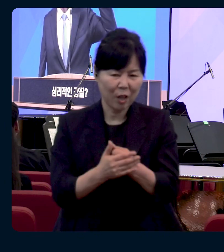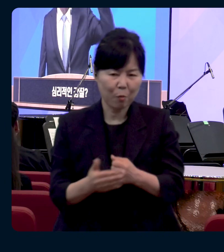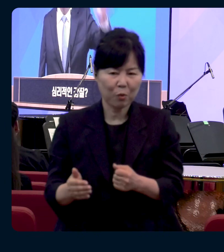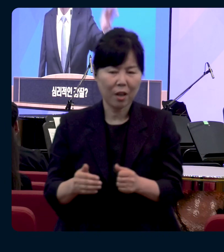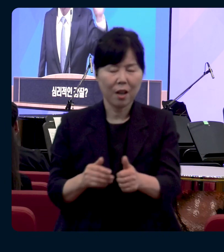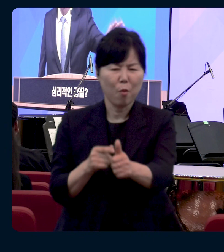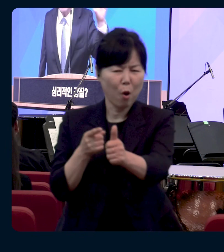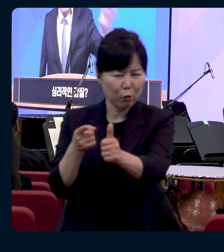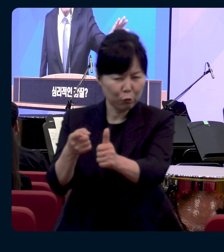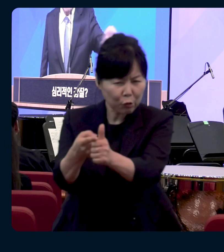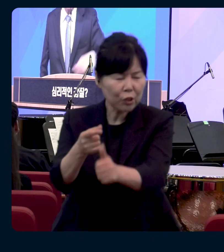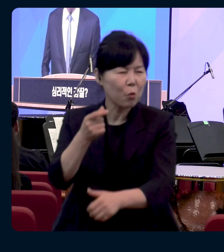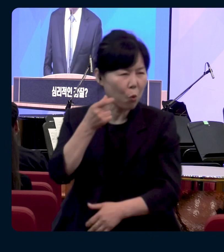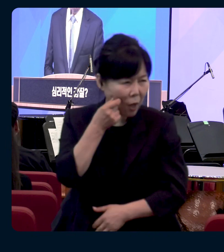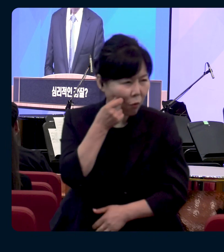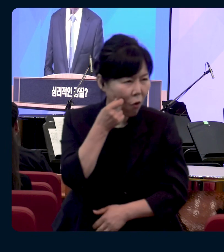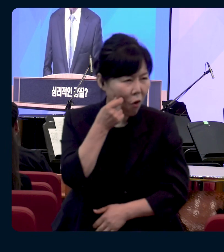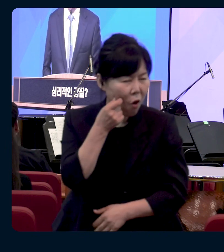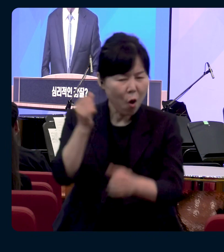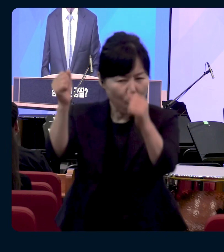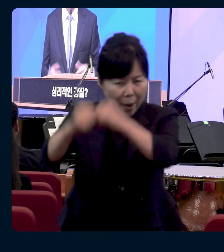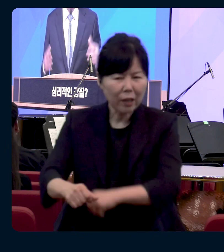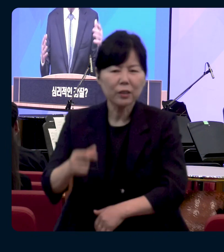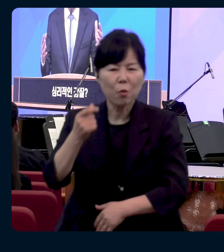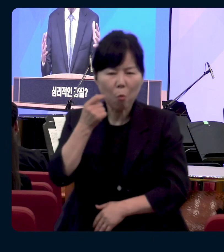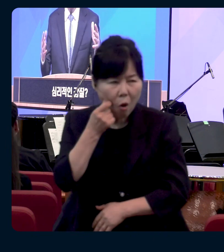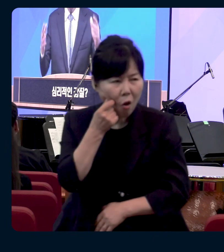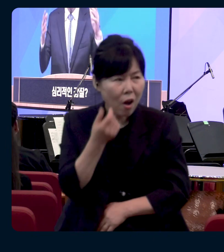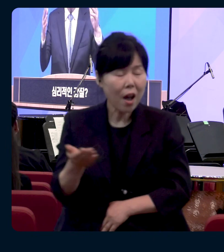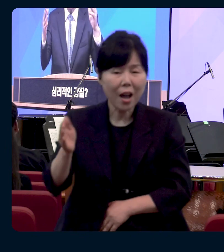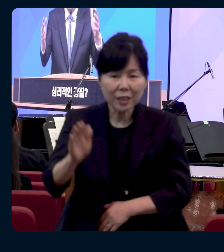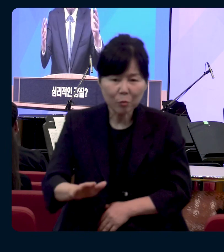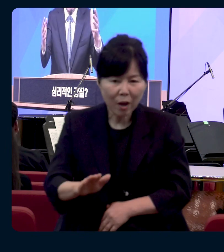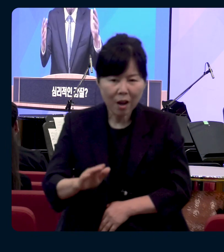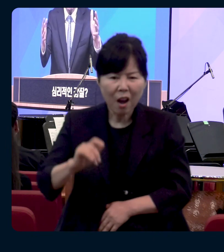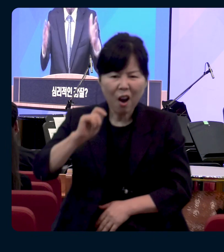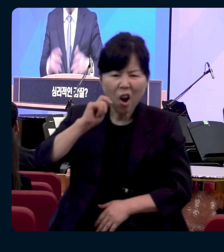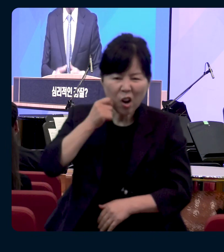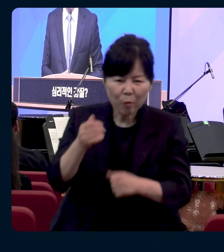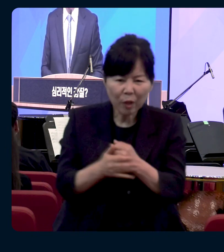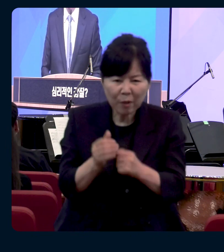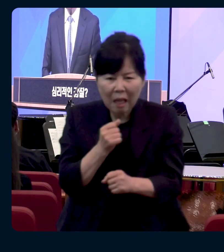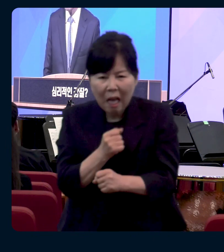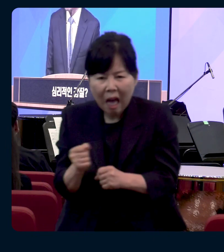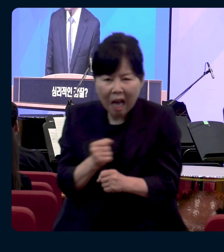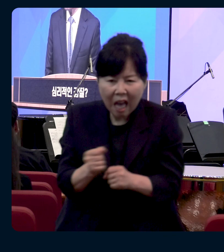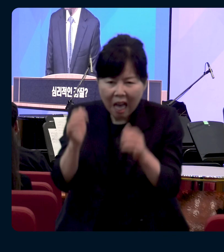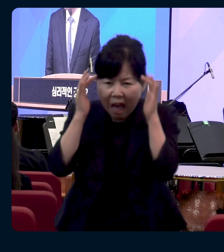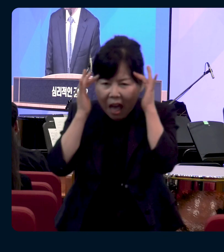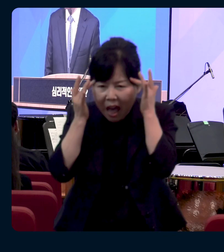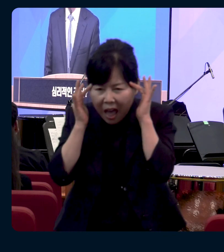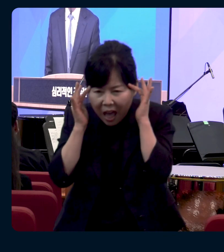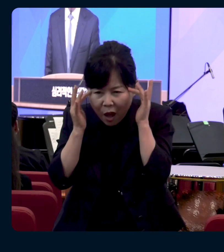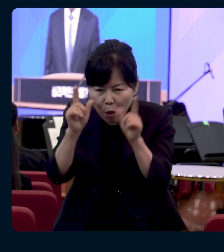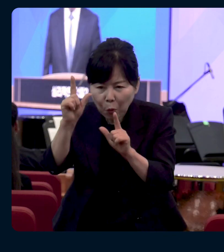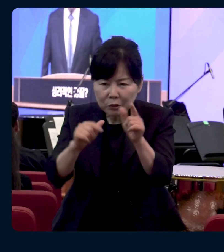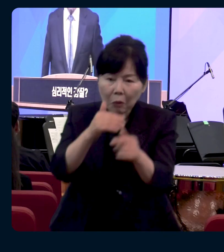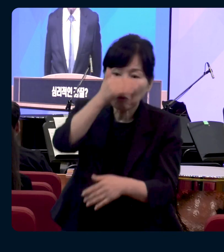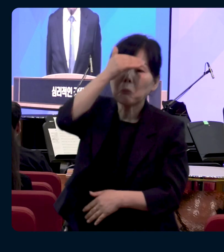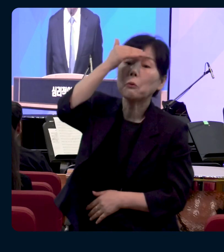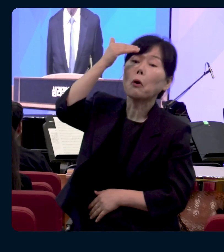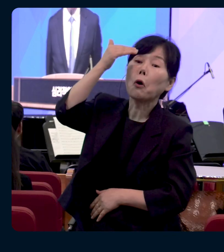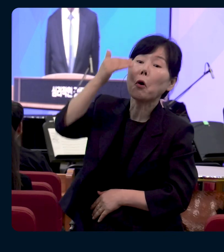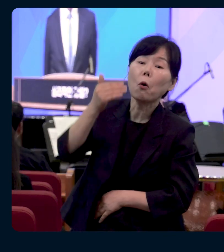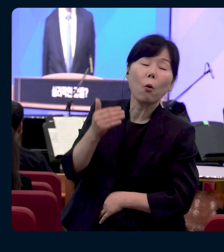그런 복수까지는 아니지만, 그들이 어려움 가운데 절절맨 모습을 좀 더 보고 싶어서, 그래서 그들을 좀